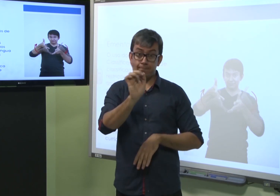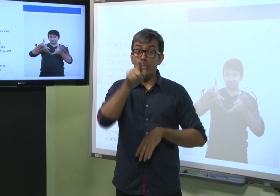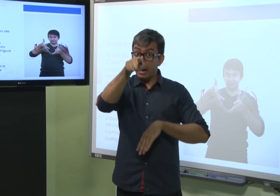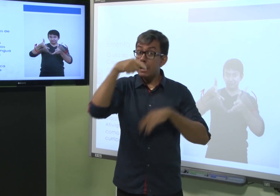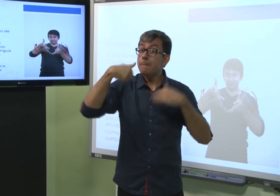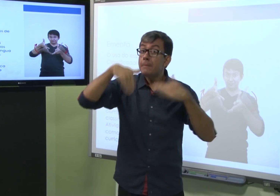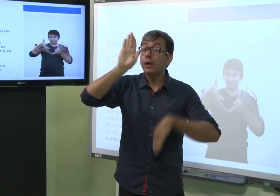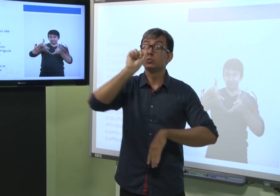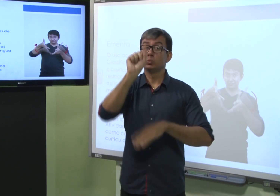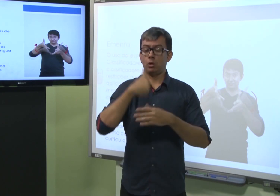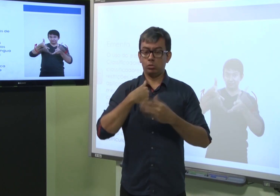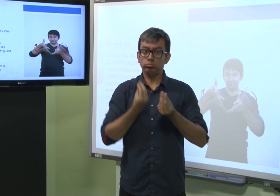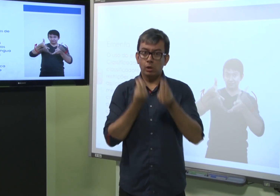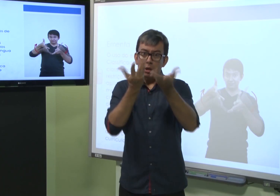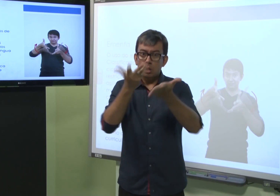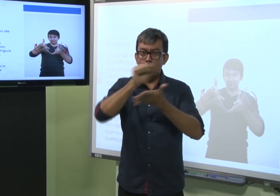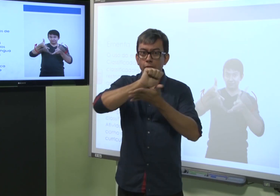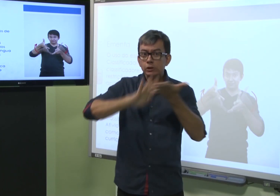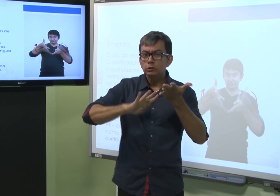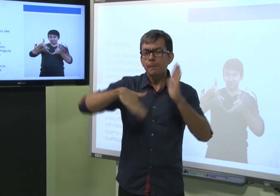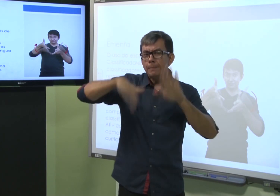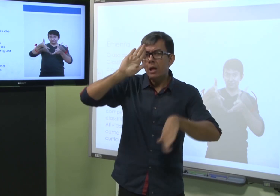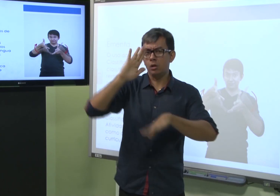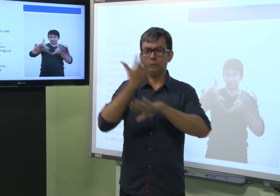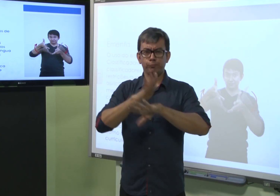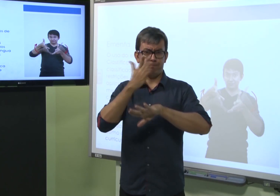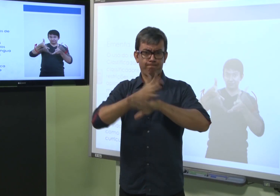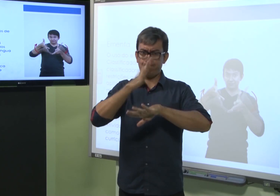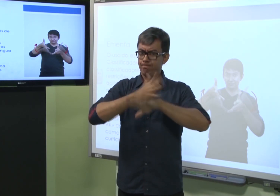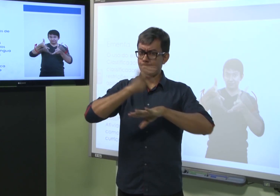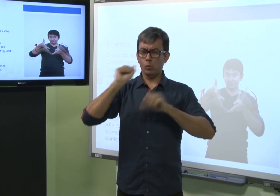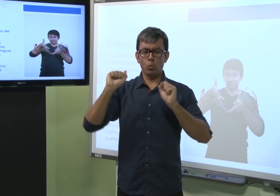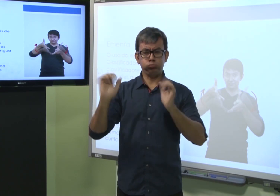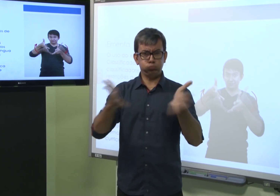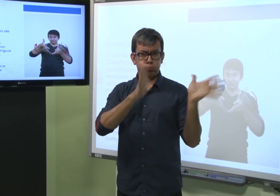Não. Vocês irão fazer mais atividades práticas.